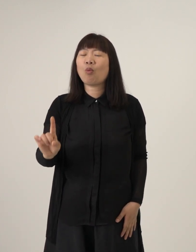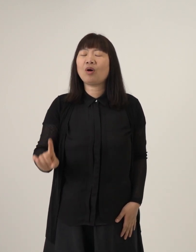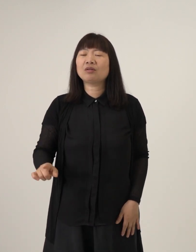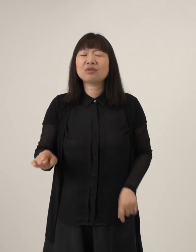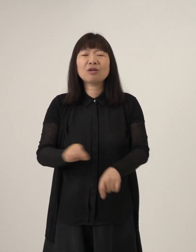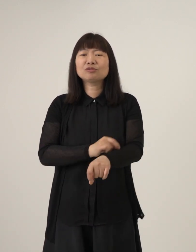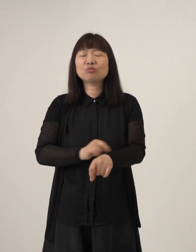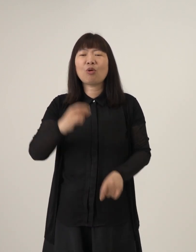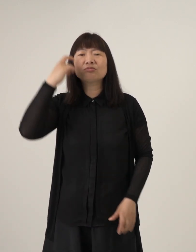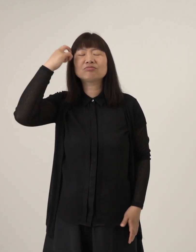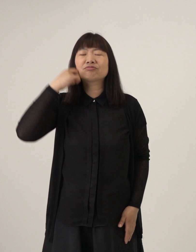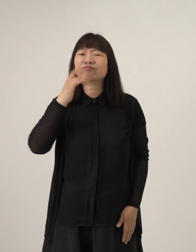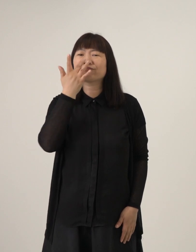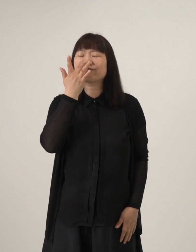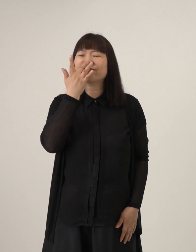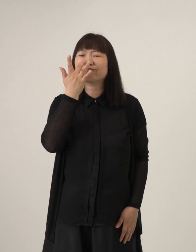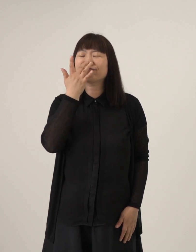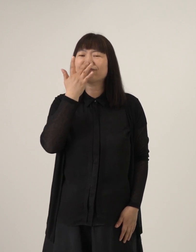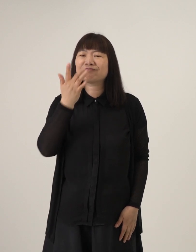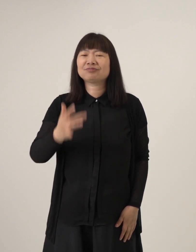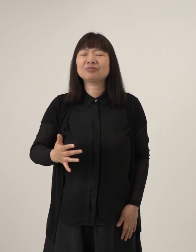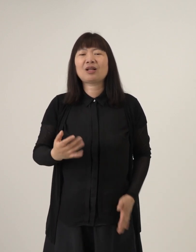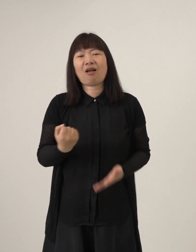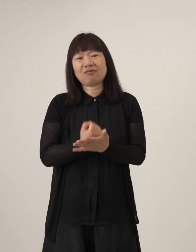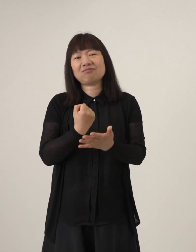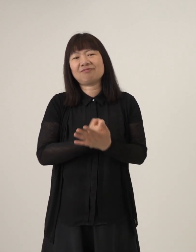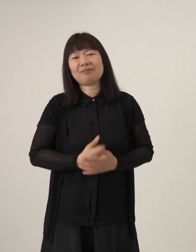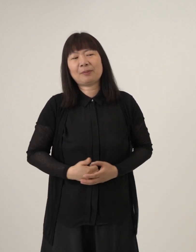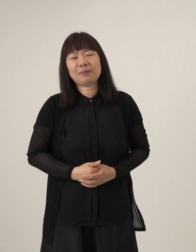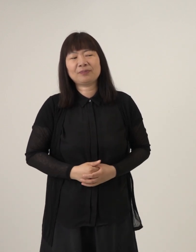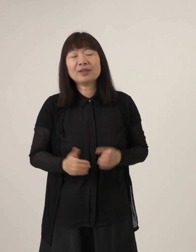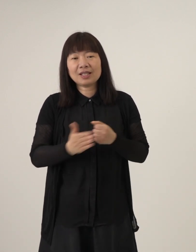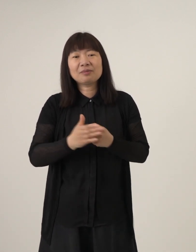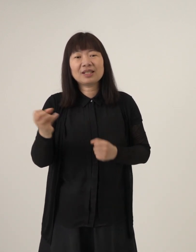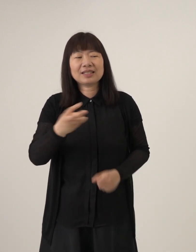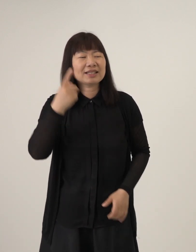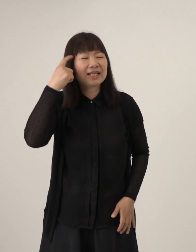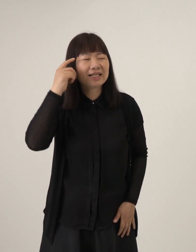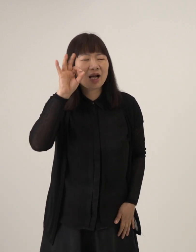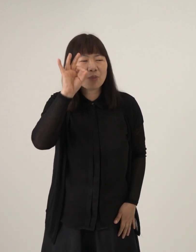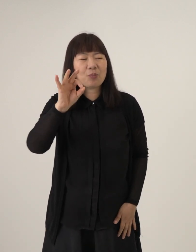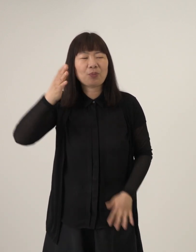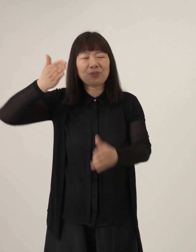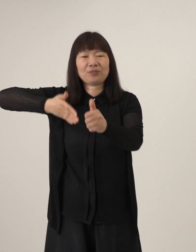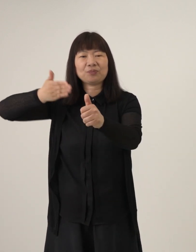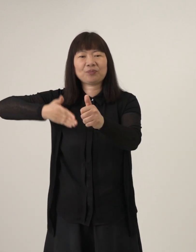이렇게 와닿질 않는 거예요. 그러면 이런 생각을 한번 해보자고요.